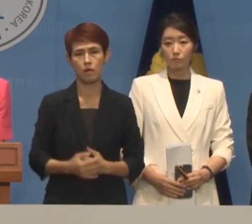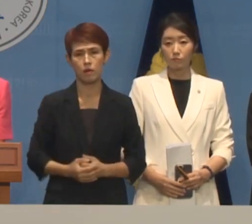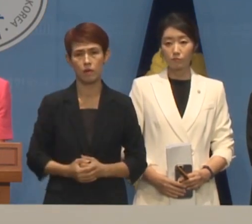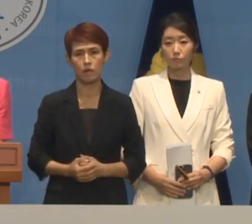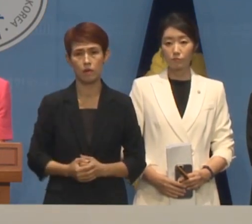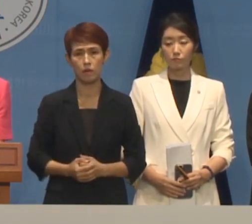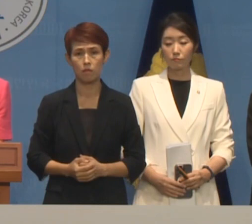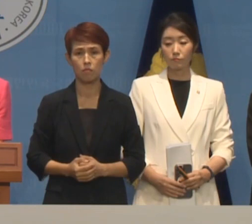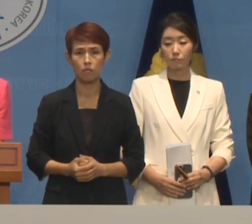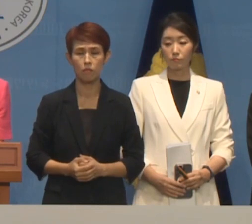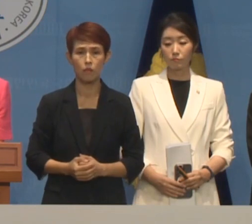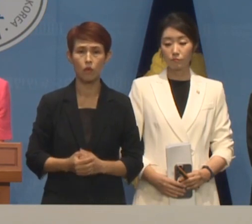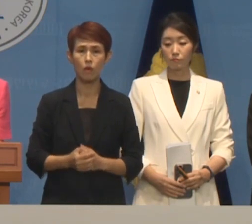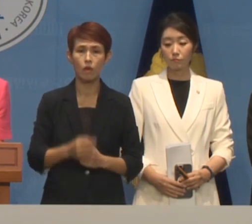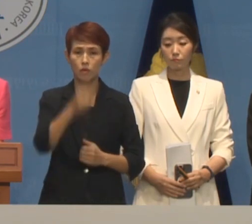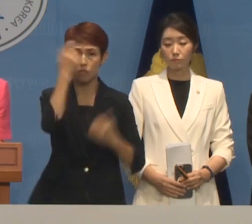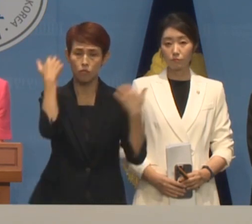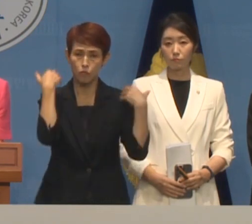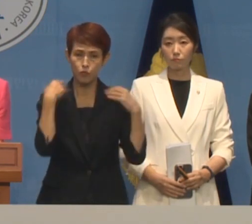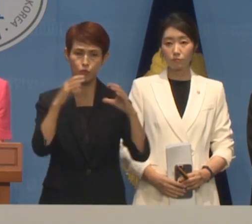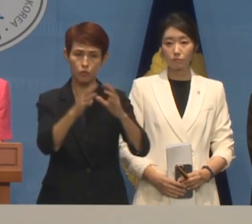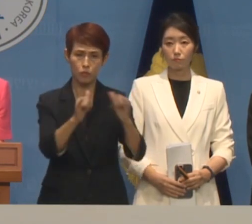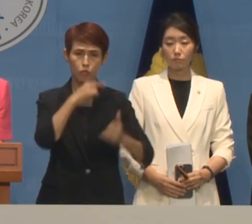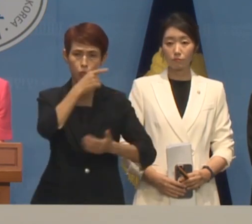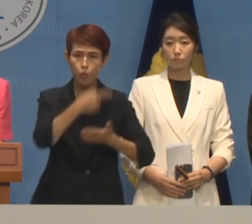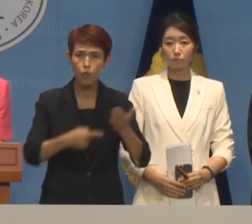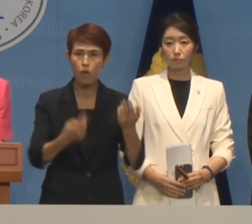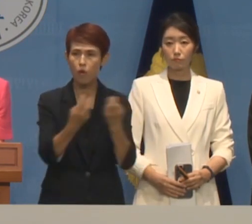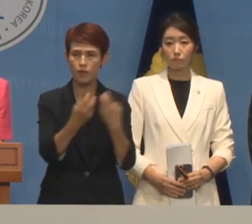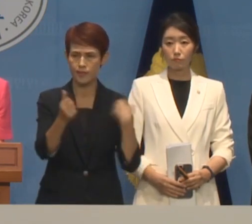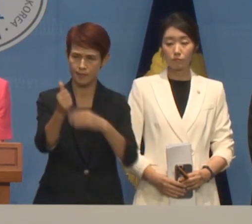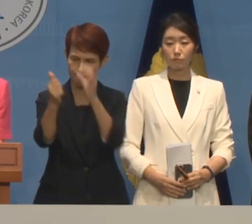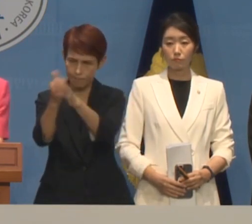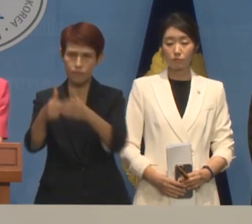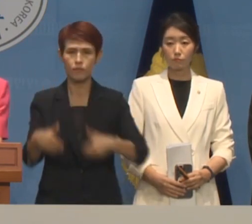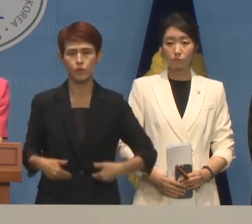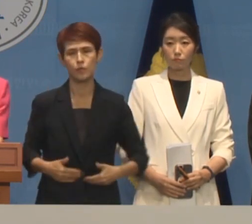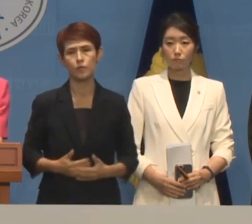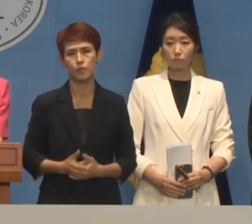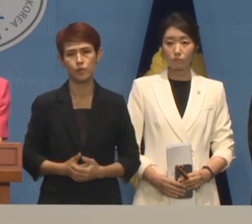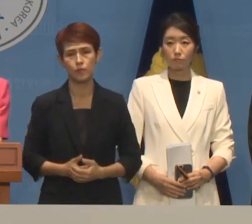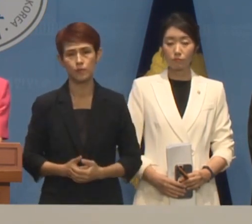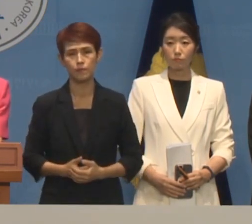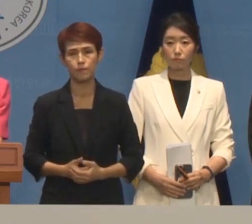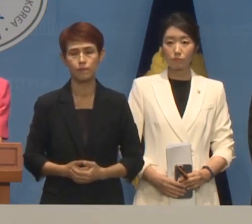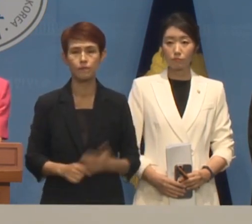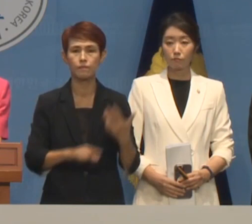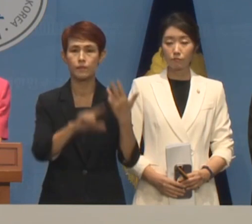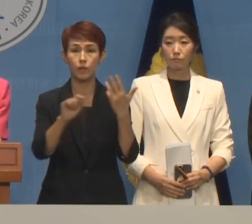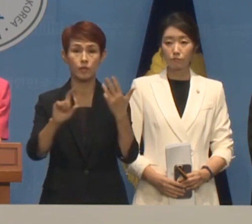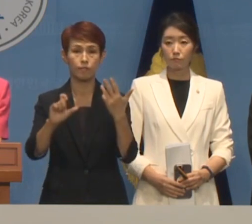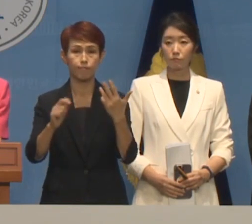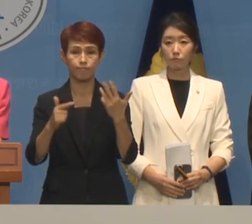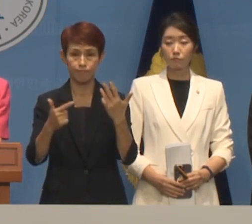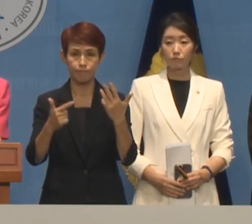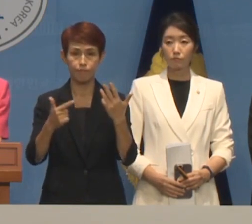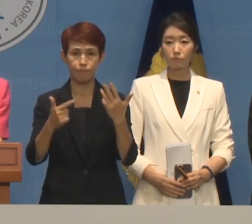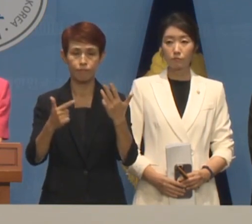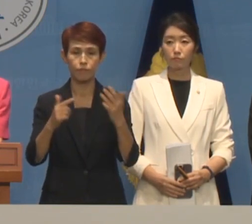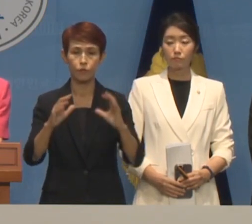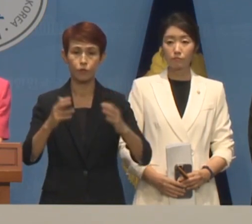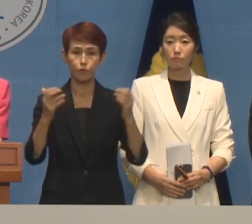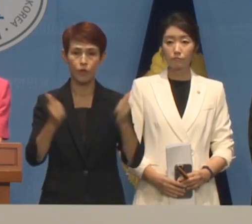인하여 발생하는 국가적, 국민적 손해에 대하여 책임을 져야 할 것입니다. 2024년 8월 16일